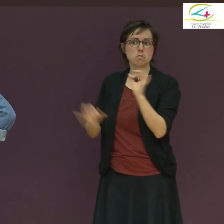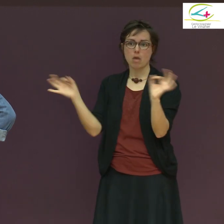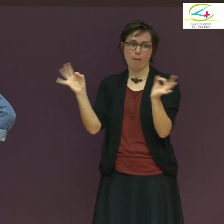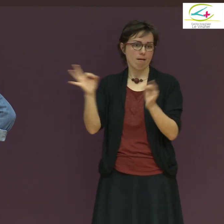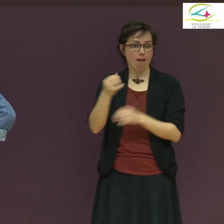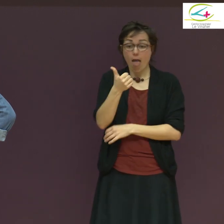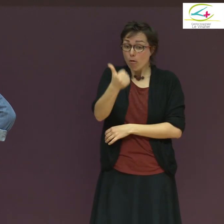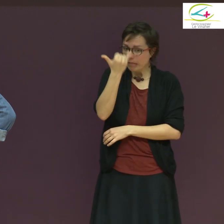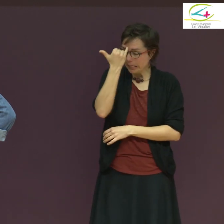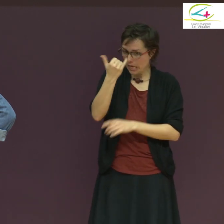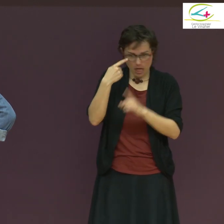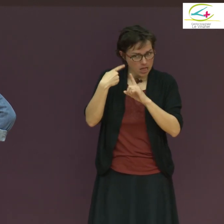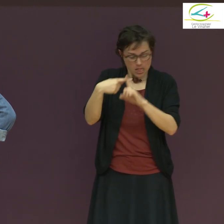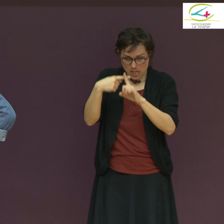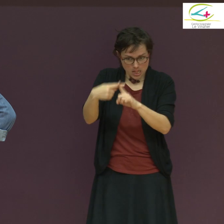ça, elle est